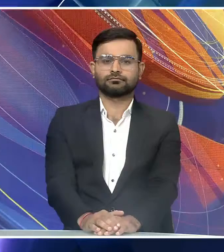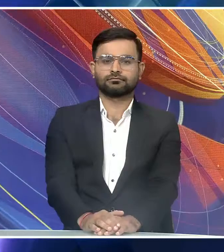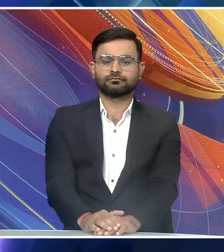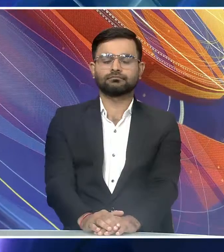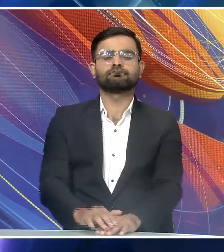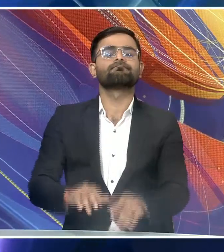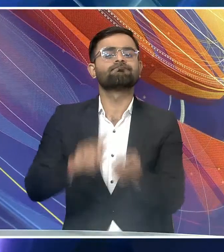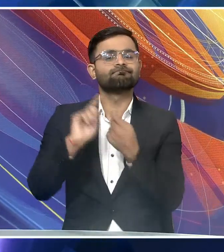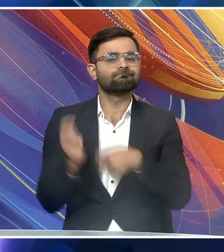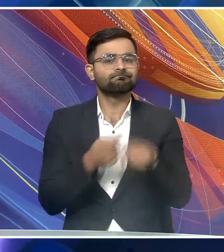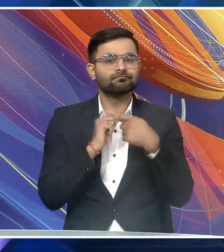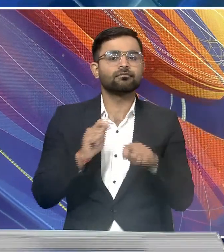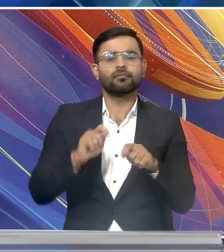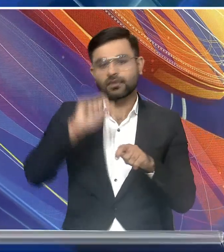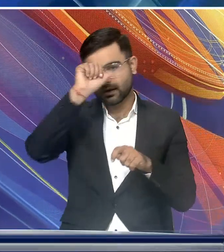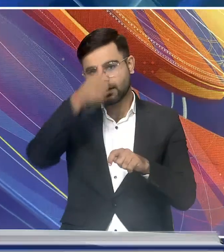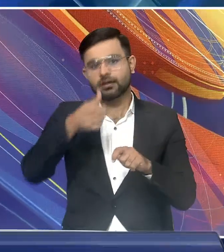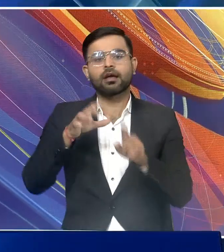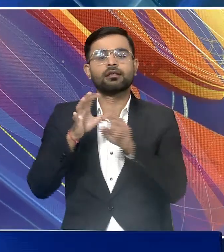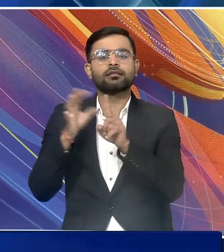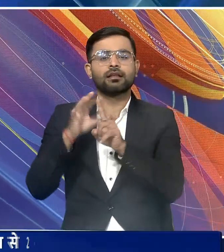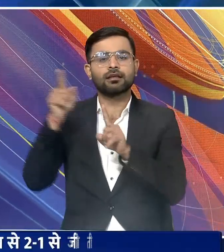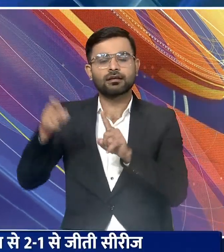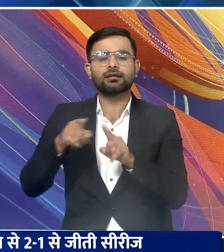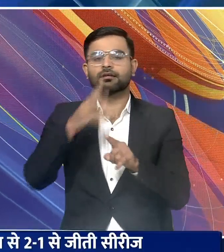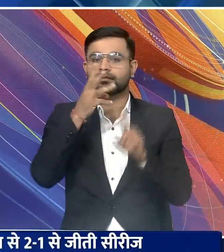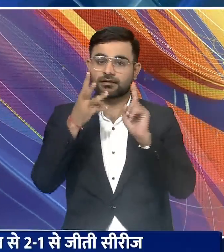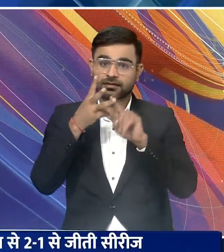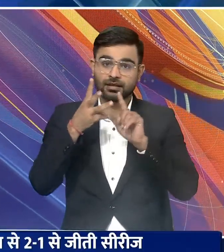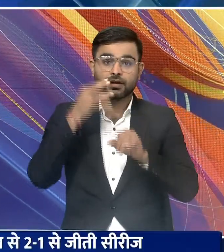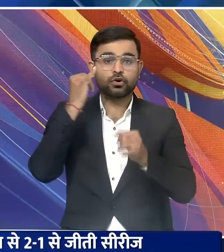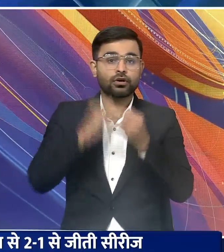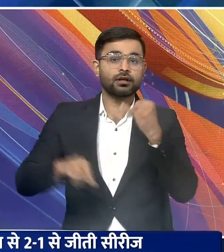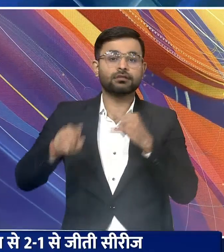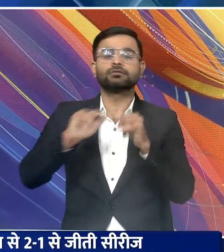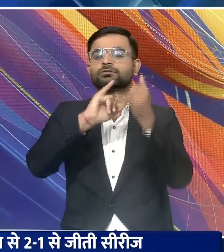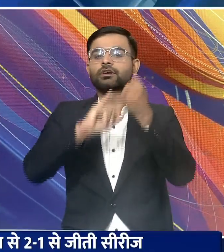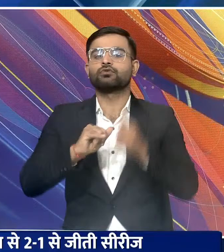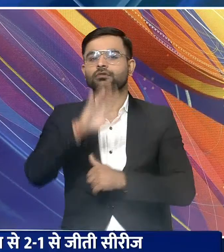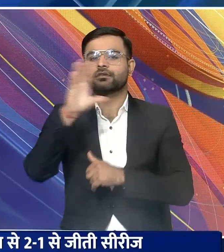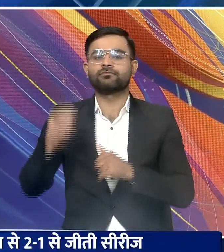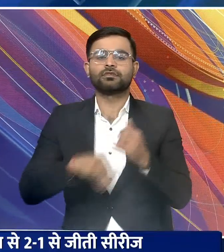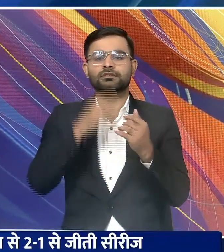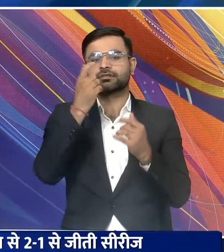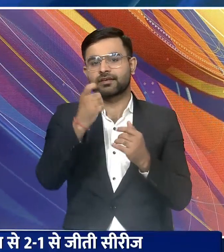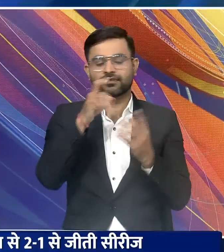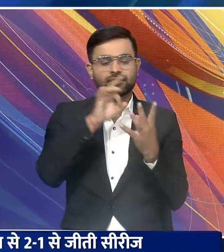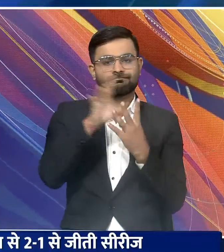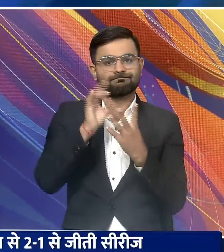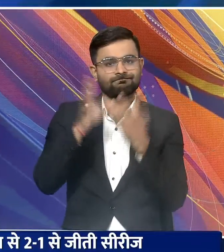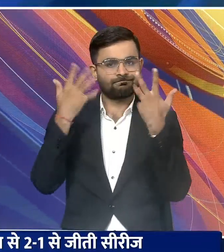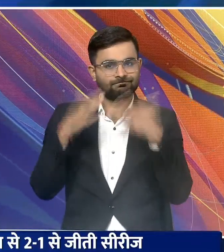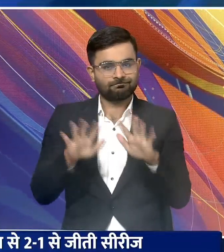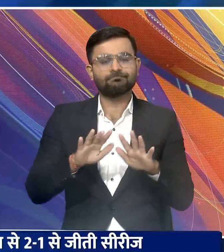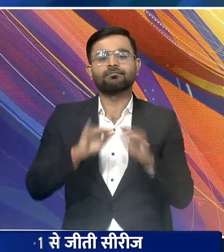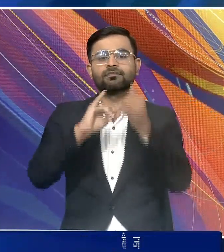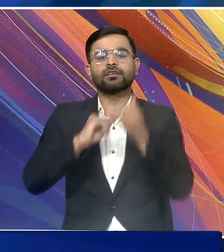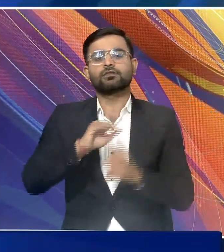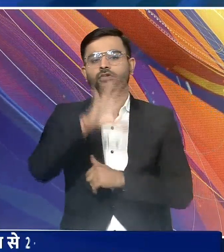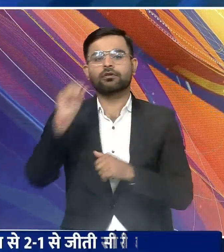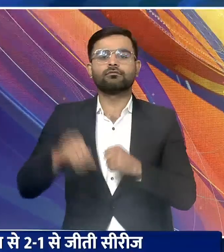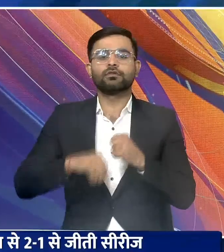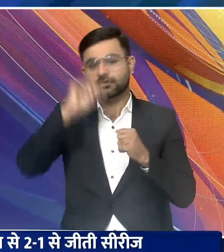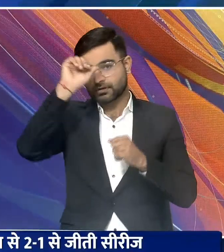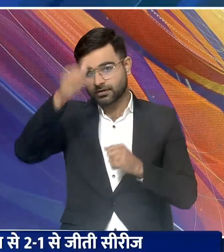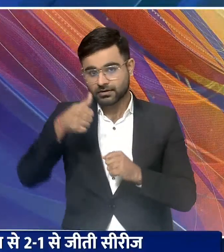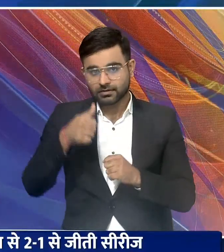बात क्रिकेट की। भारत ने दिल्ली में तीसरे और अंतिम एक दिवसीय मैच में दक्षिण अफ्रीका को 7 विकेट से हरा दिया। दक्षिण अफ्रीका ने जीत के लिए